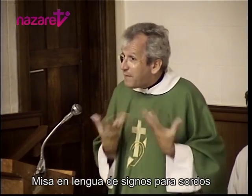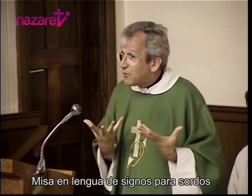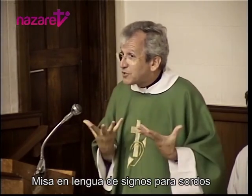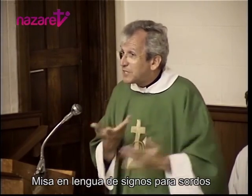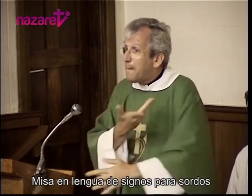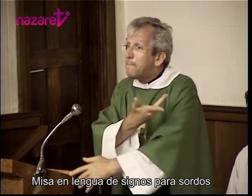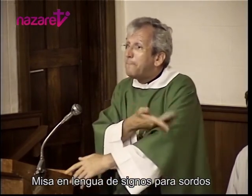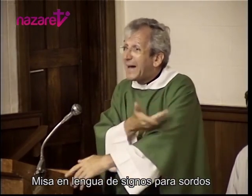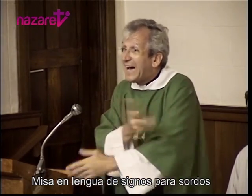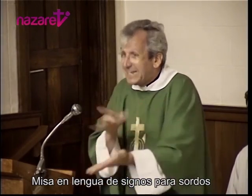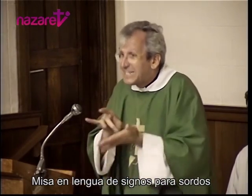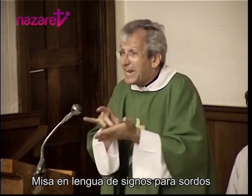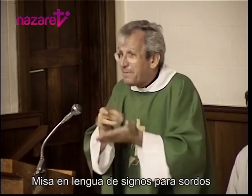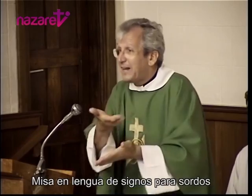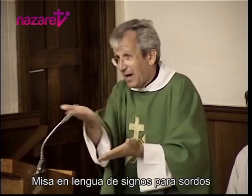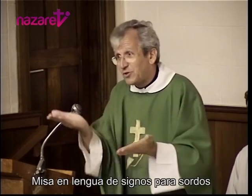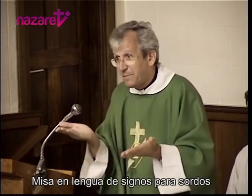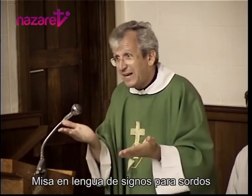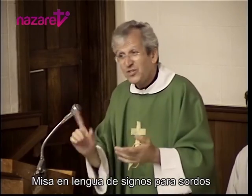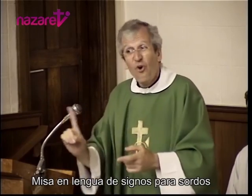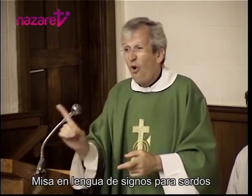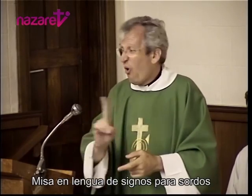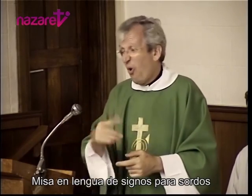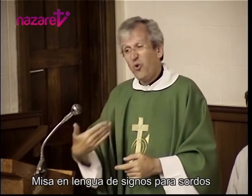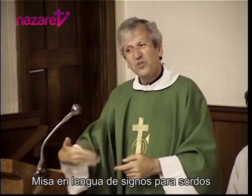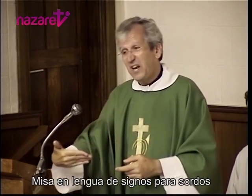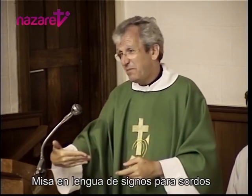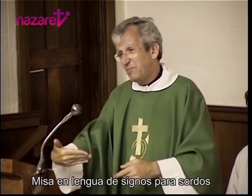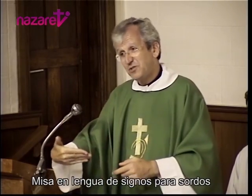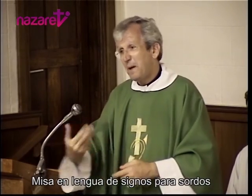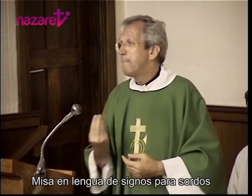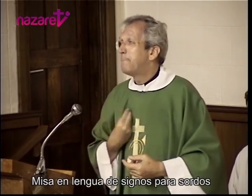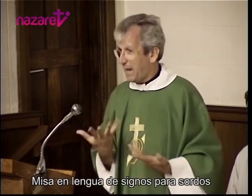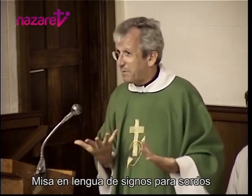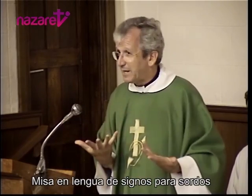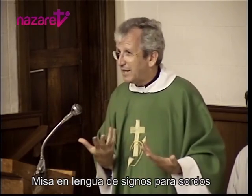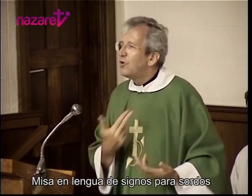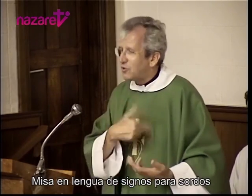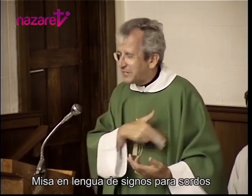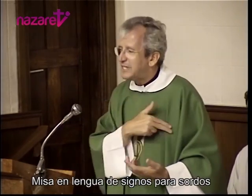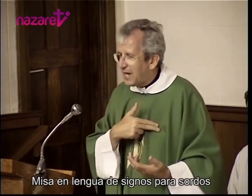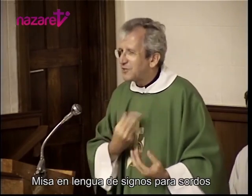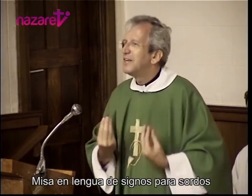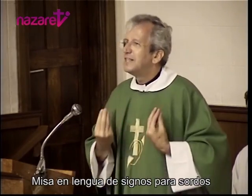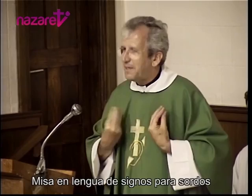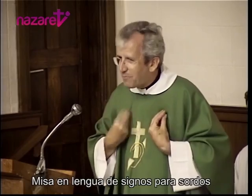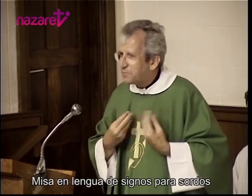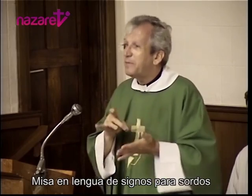vivimos para servir a los demás o no servimos para vivir. Los cristianos debemos vivir